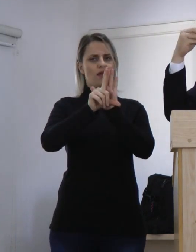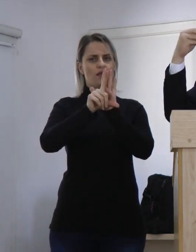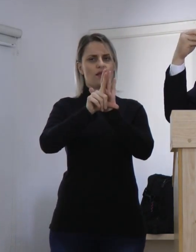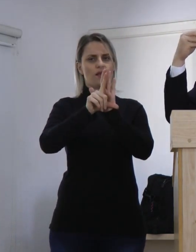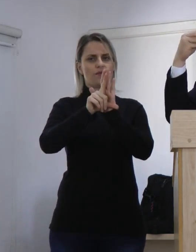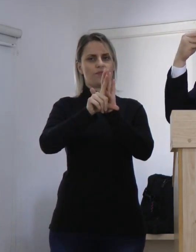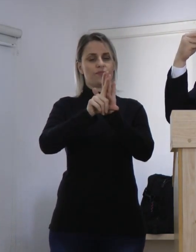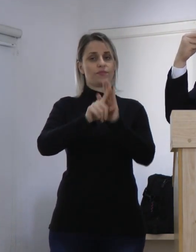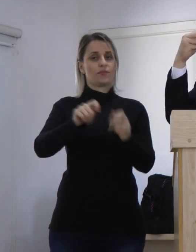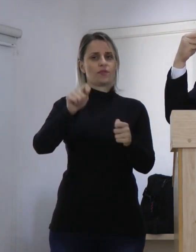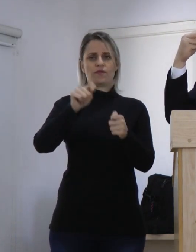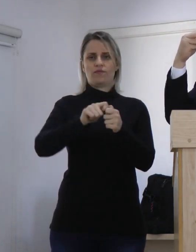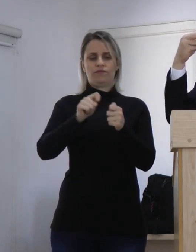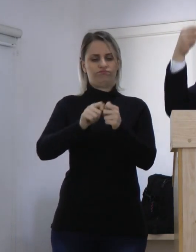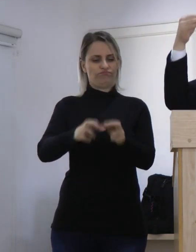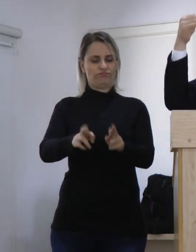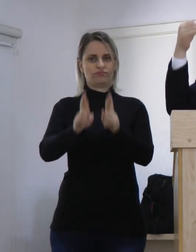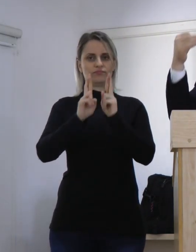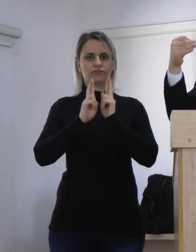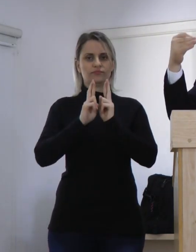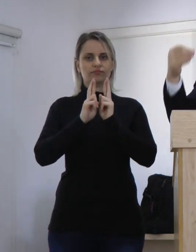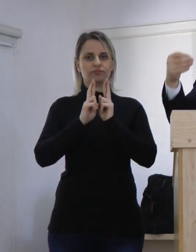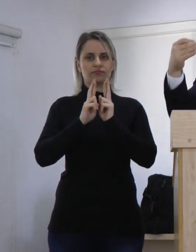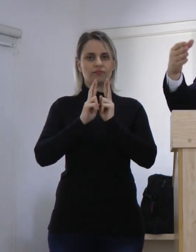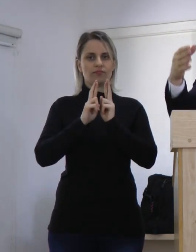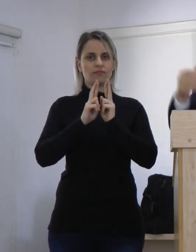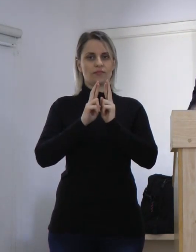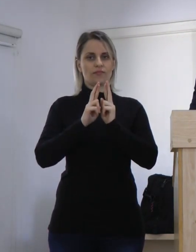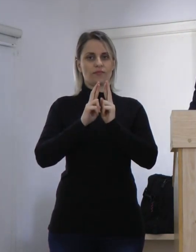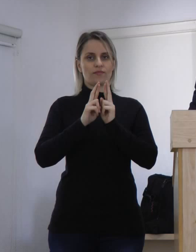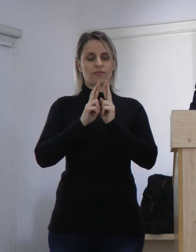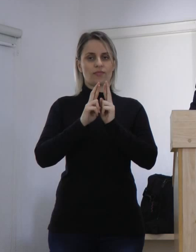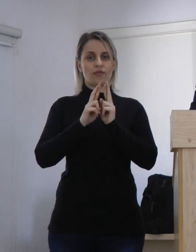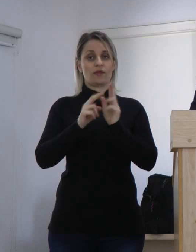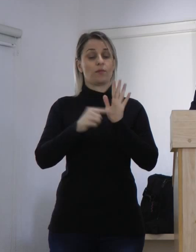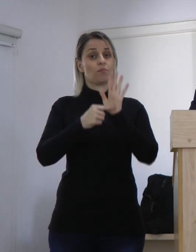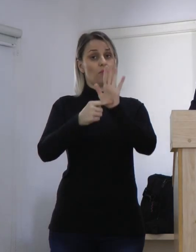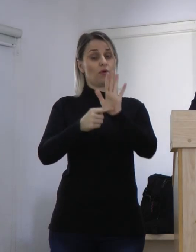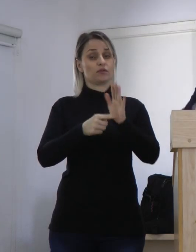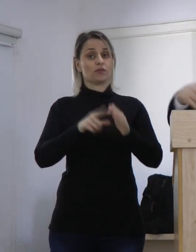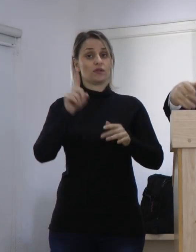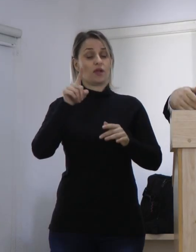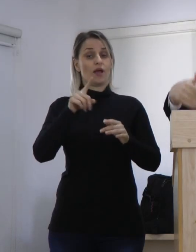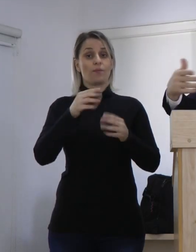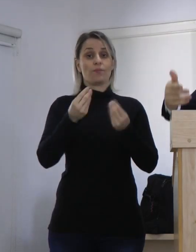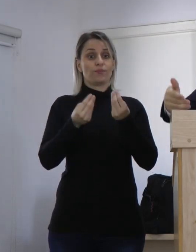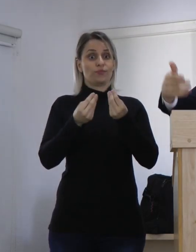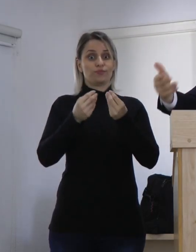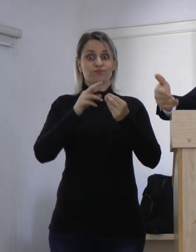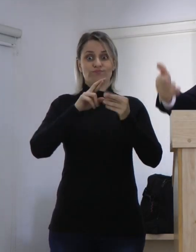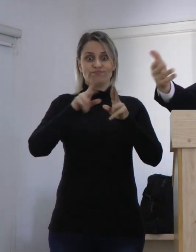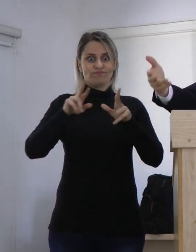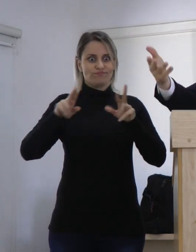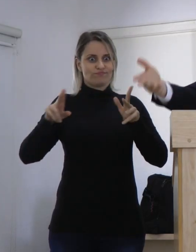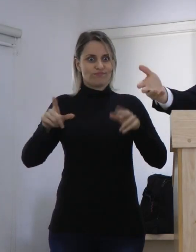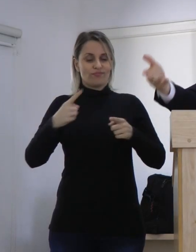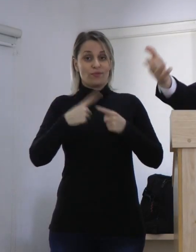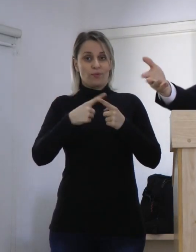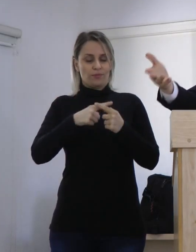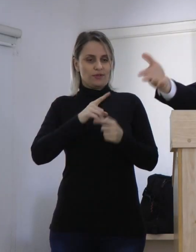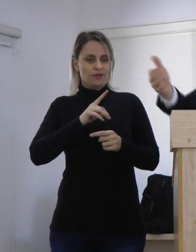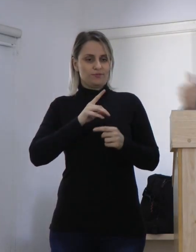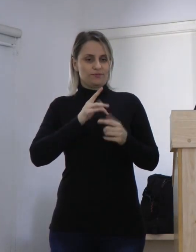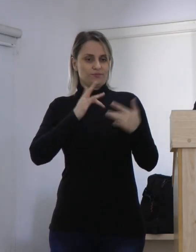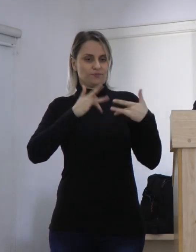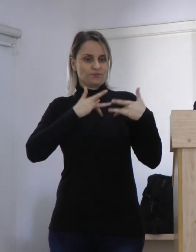dinâmico, porque a caridade cobre a multidão de pecados, porque muito amor, seus pecados foram perdoados,